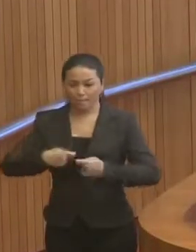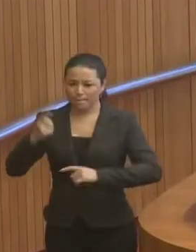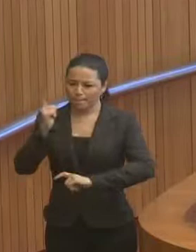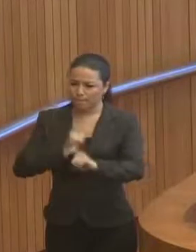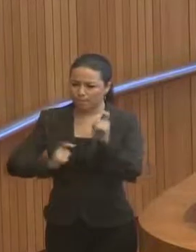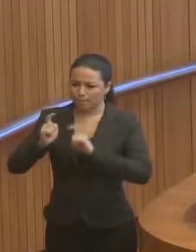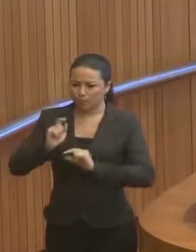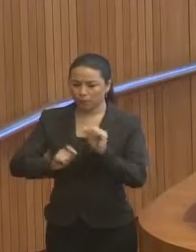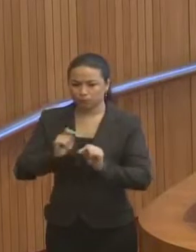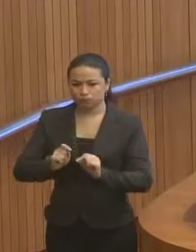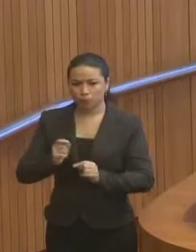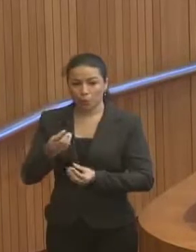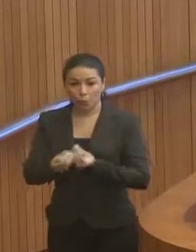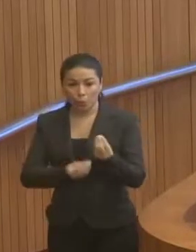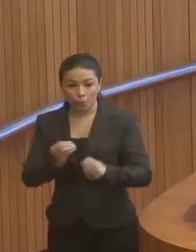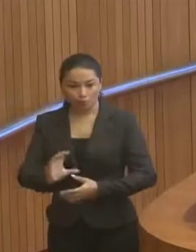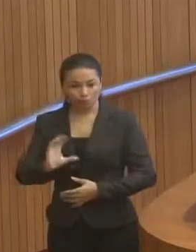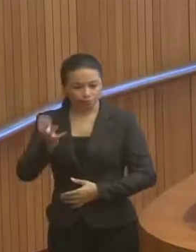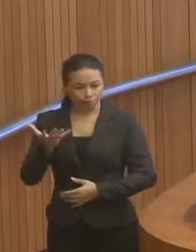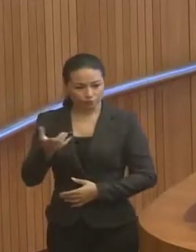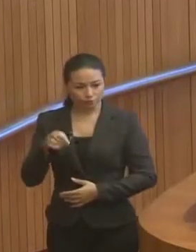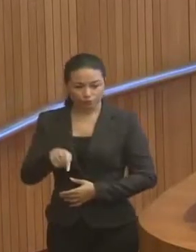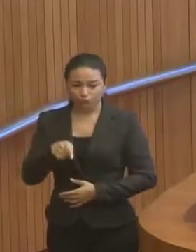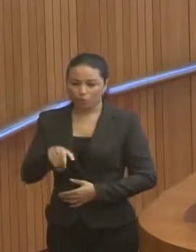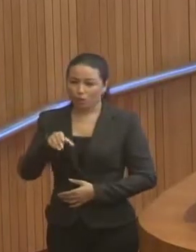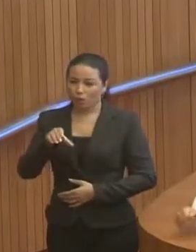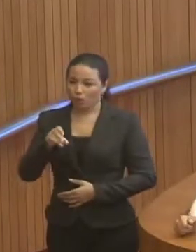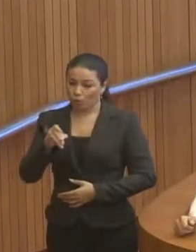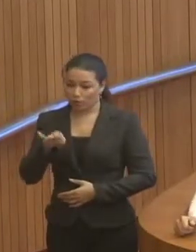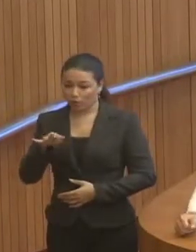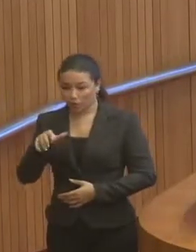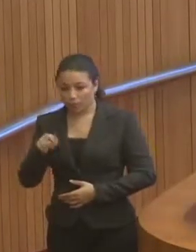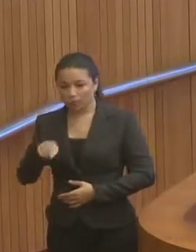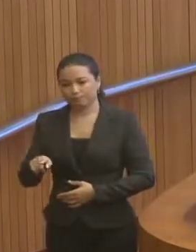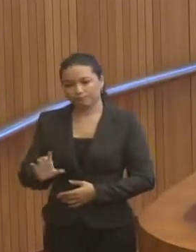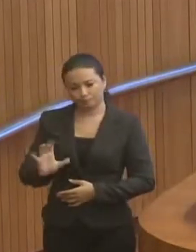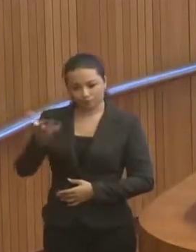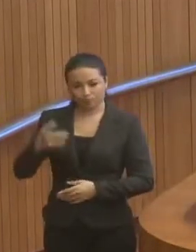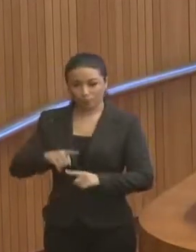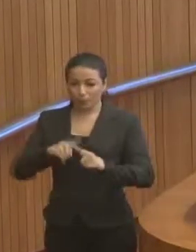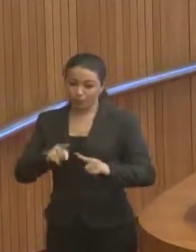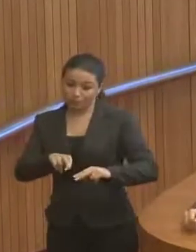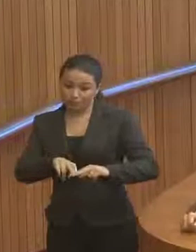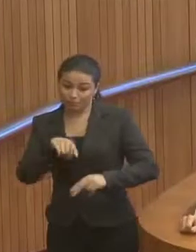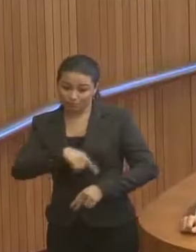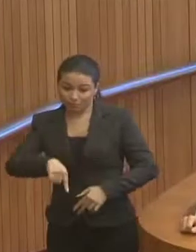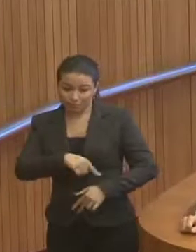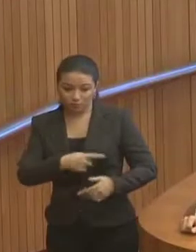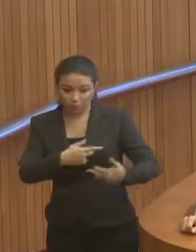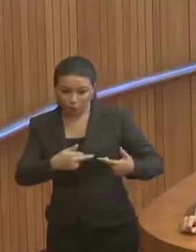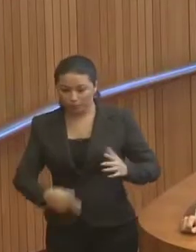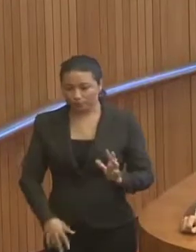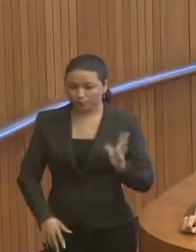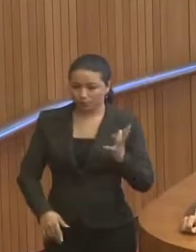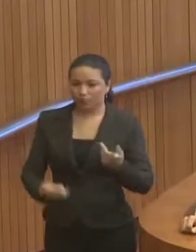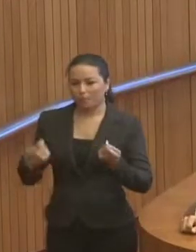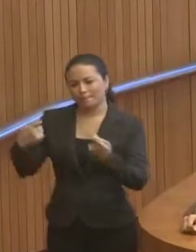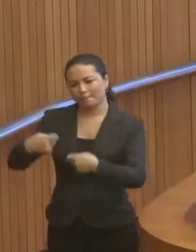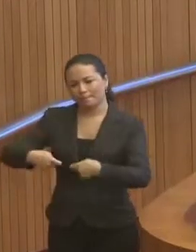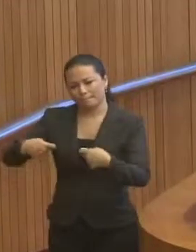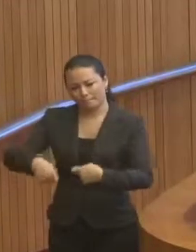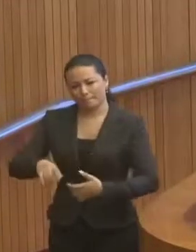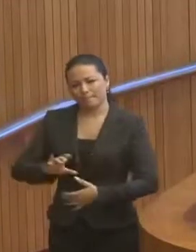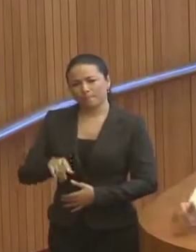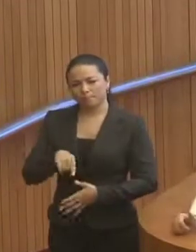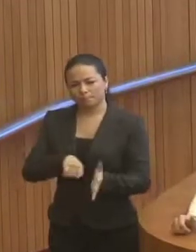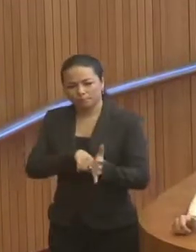preocupados é com as causas. As consequências vão ser resolvidas, mas as causas precisam ser apuradas,